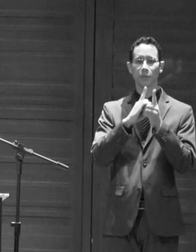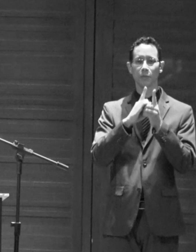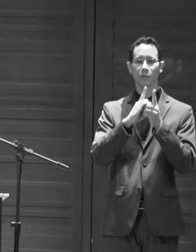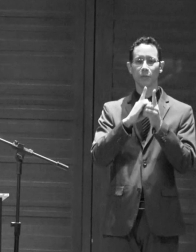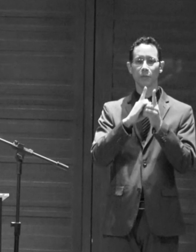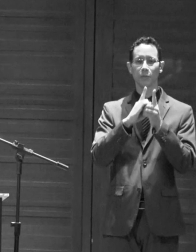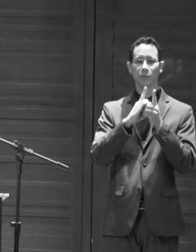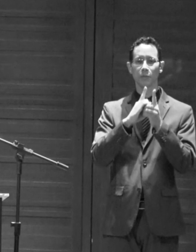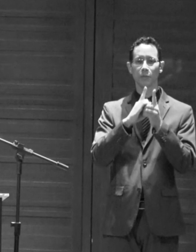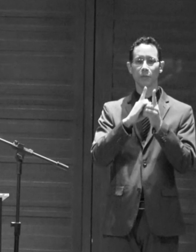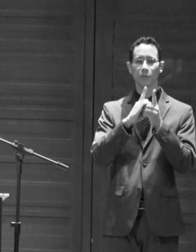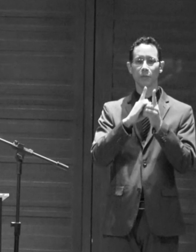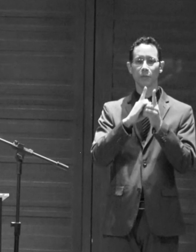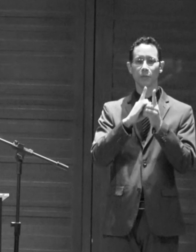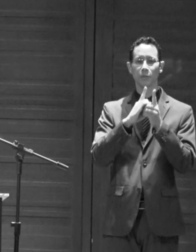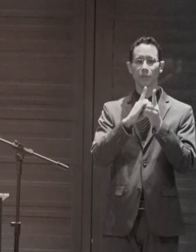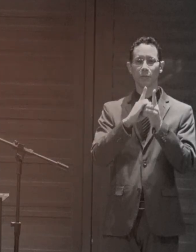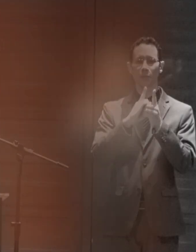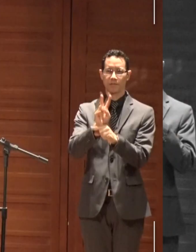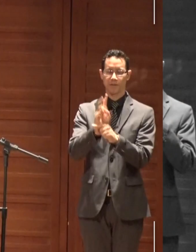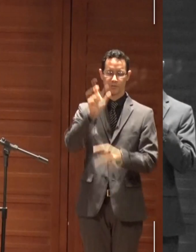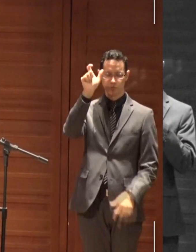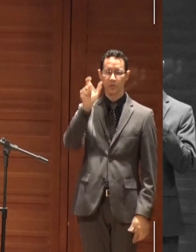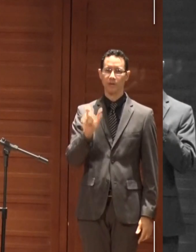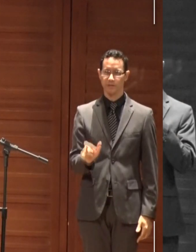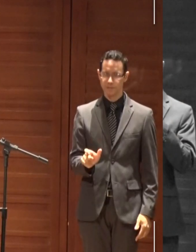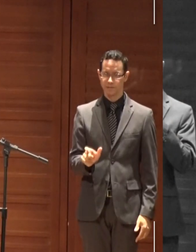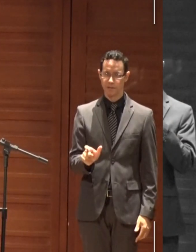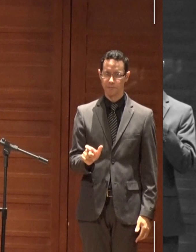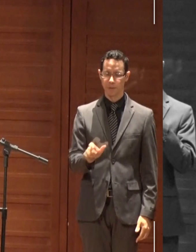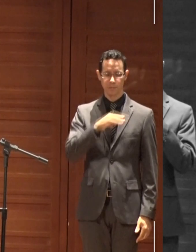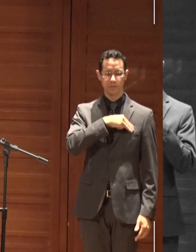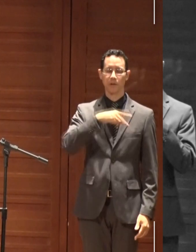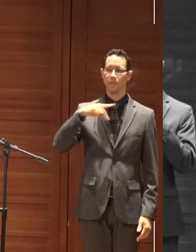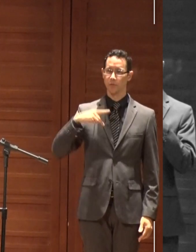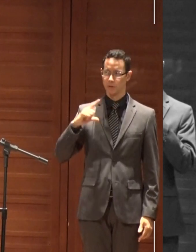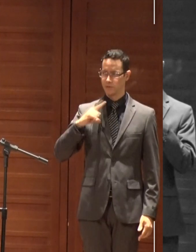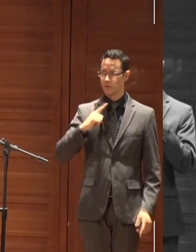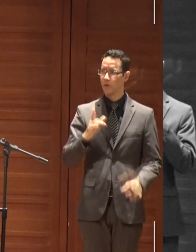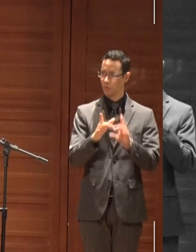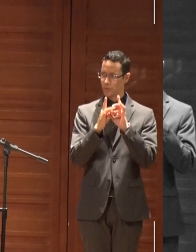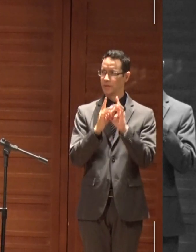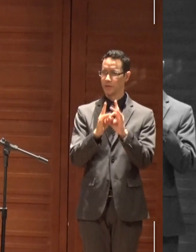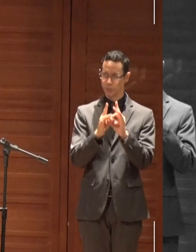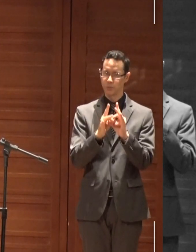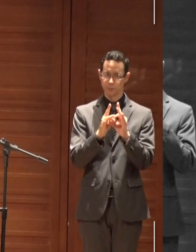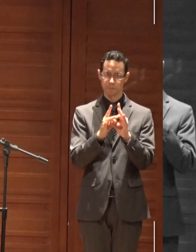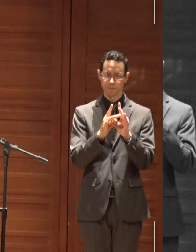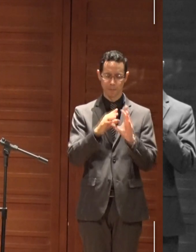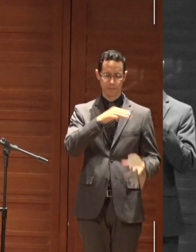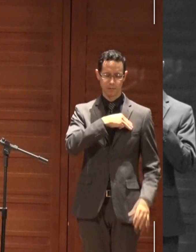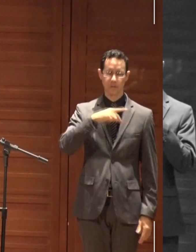Público um dos seus maiores defensores. Enquanto o Ministério Público estiver unido, enquanto o